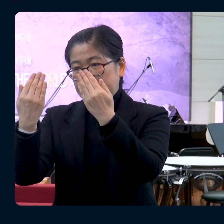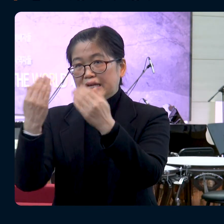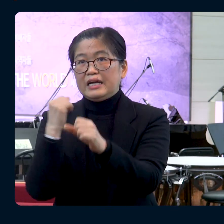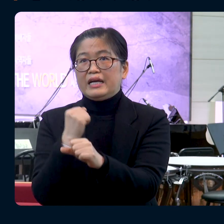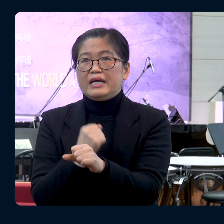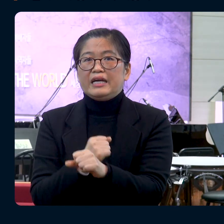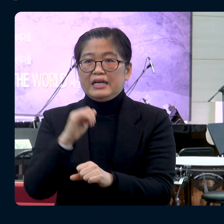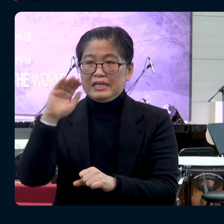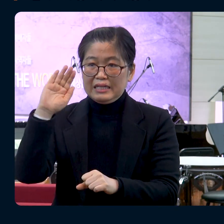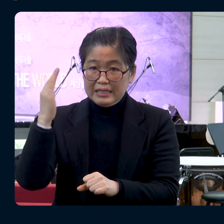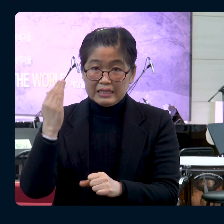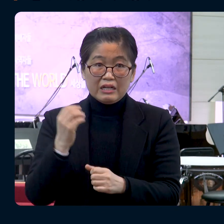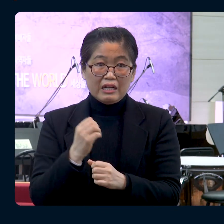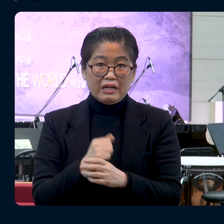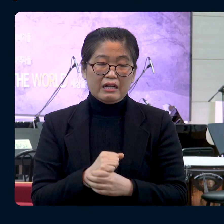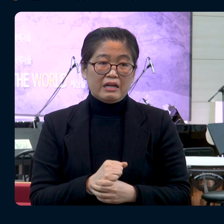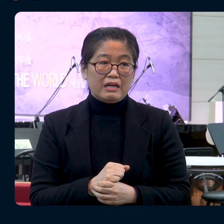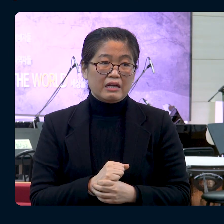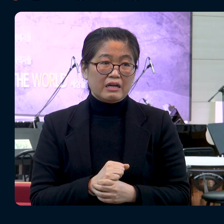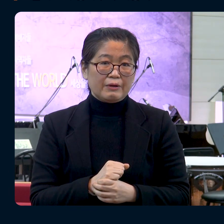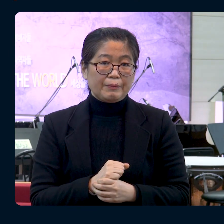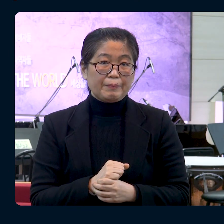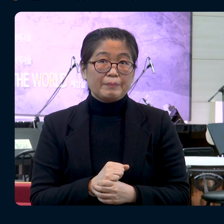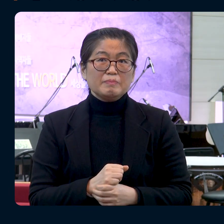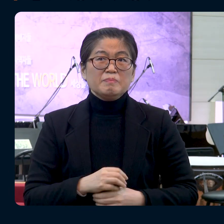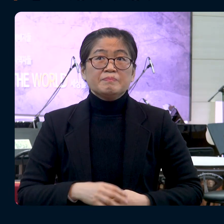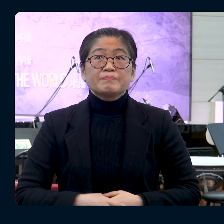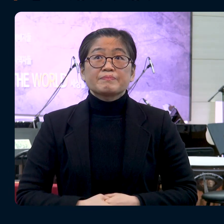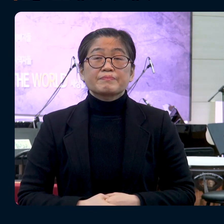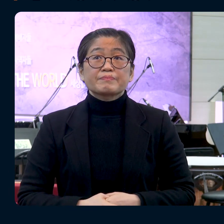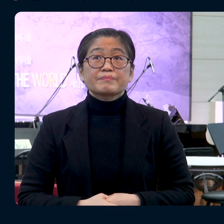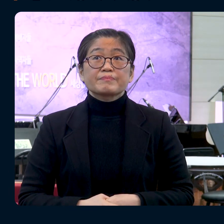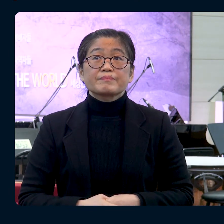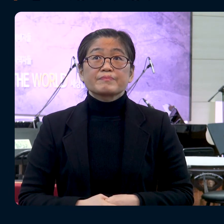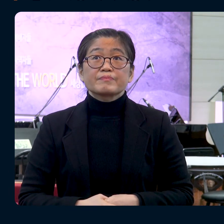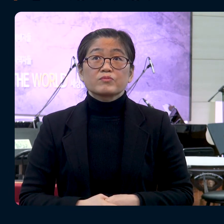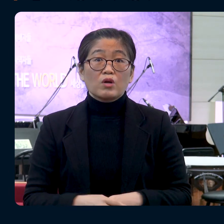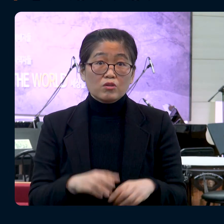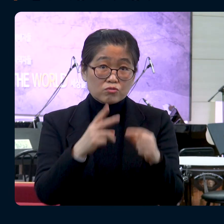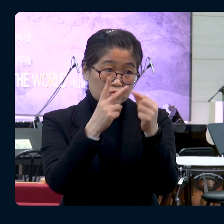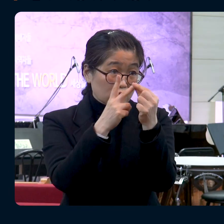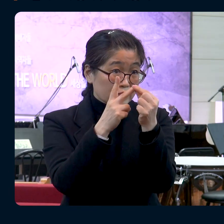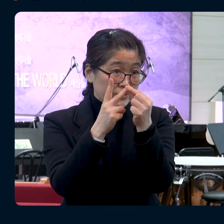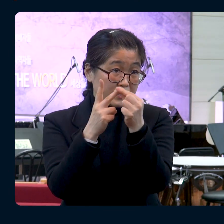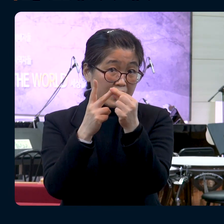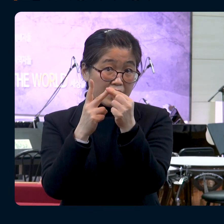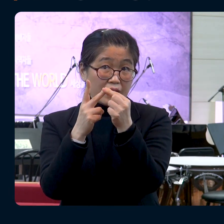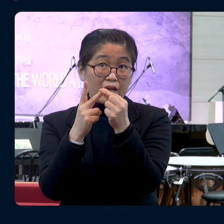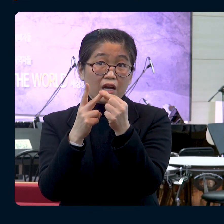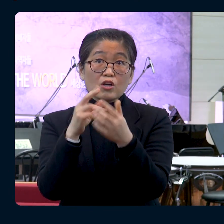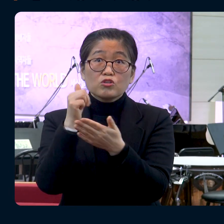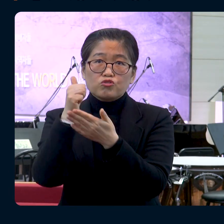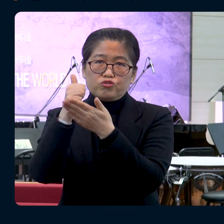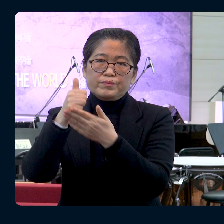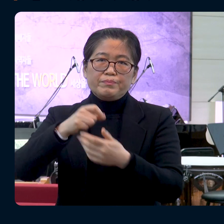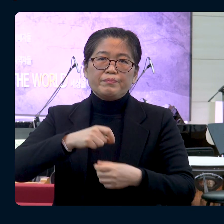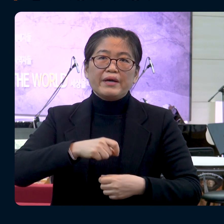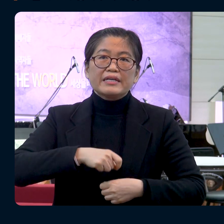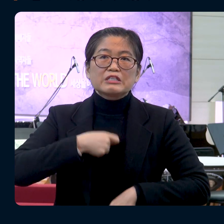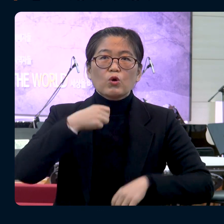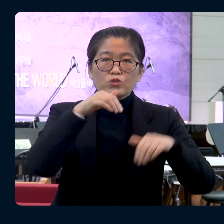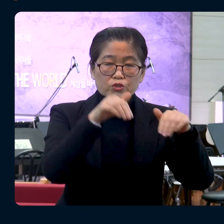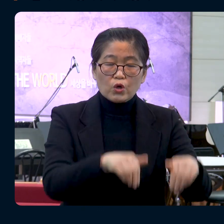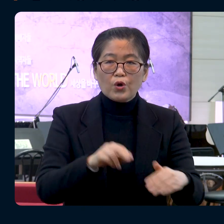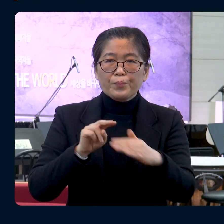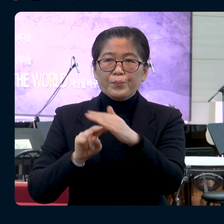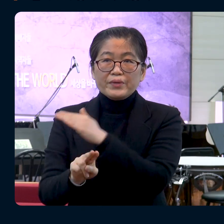희생하고 그러지 않으면 절대 아름다운 신앙인이 될 수가 없는 거예요. 자, 두 번째, 주님의